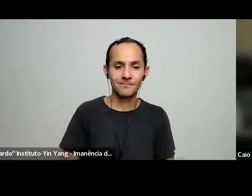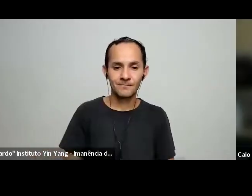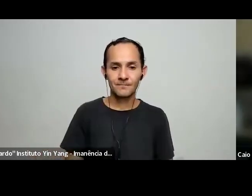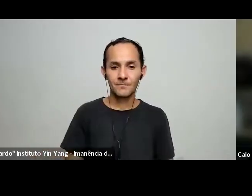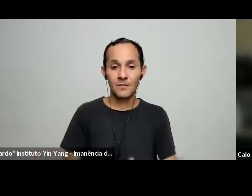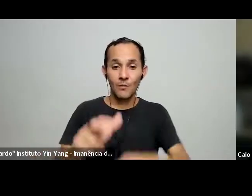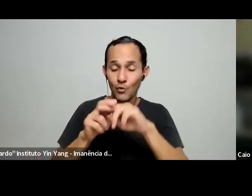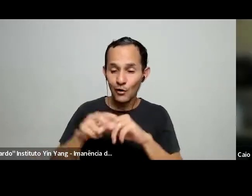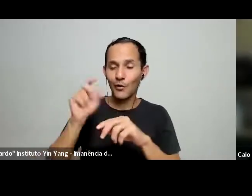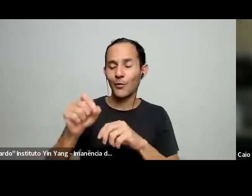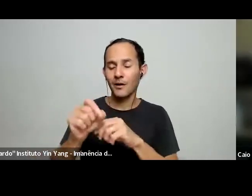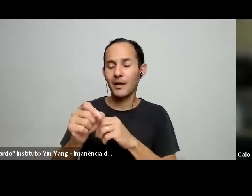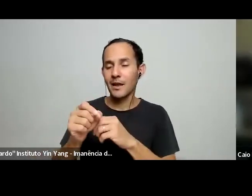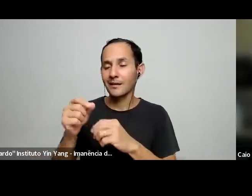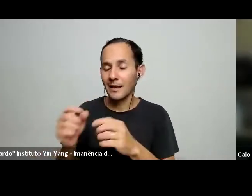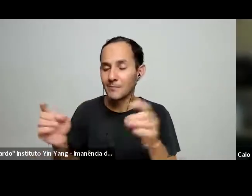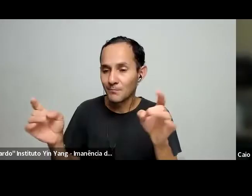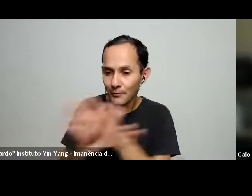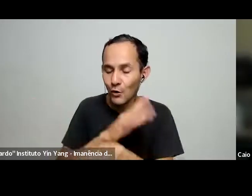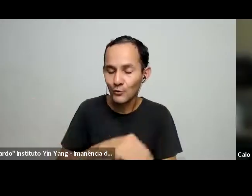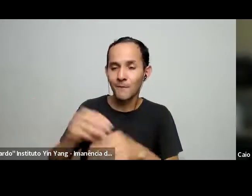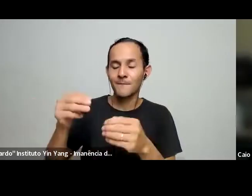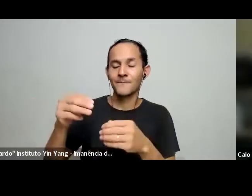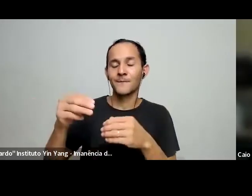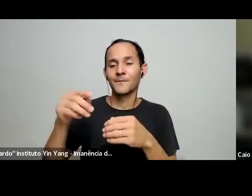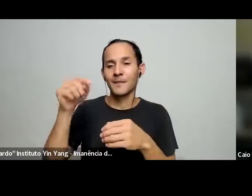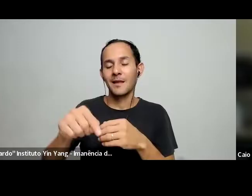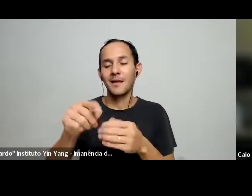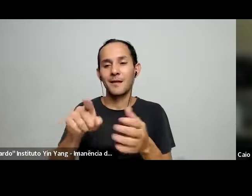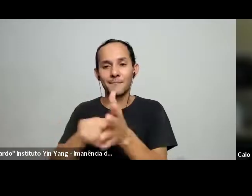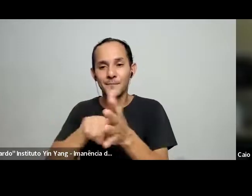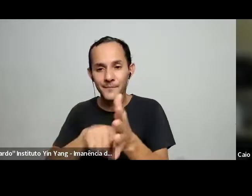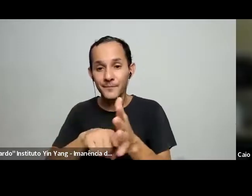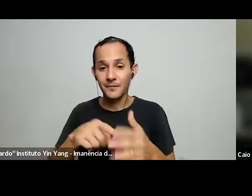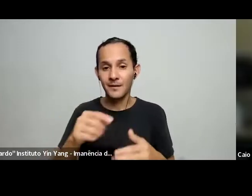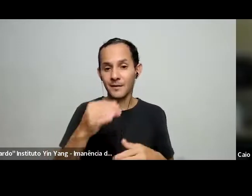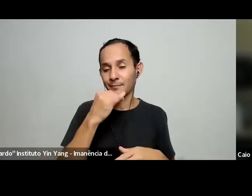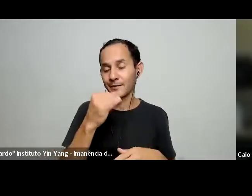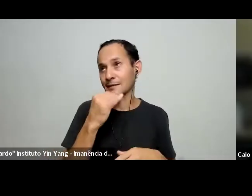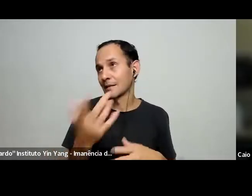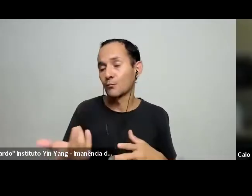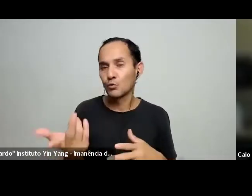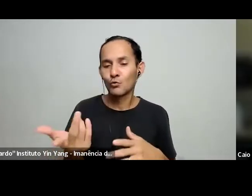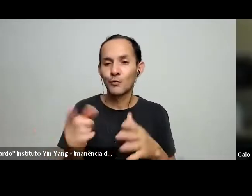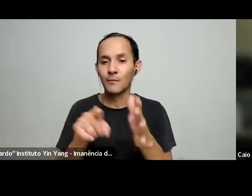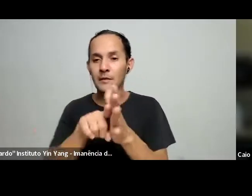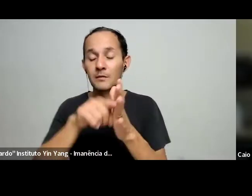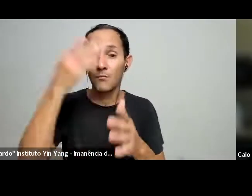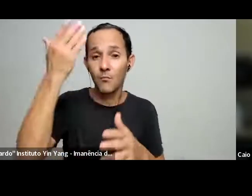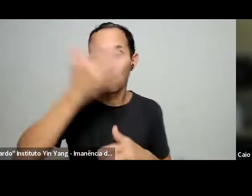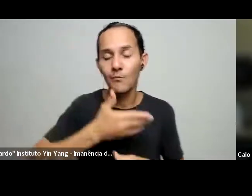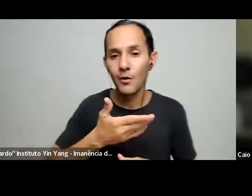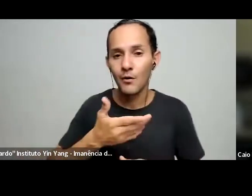desse amadurecimento da pesquisa para essas medicinas tradicionais. Aqui eu coloco uma pesquisa, por exemplo, mostrando